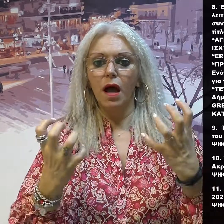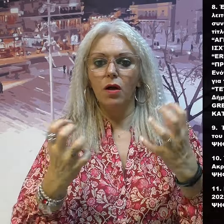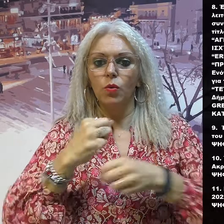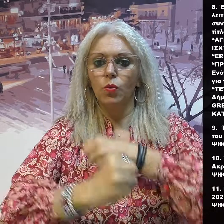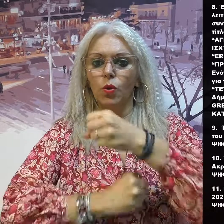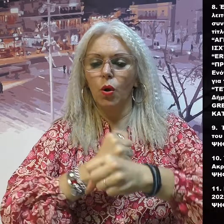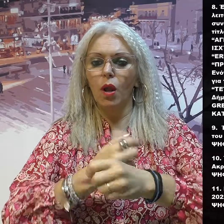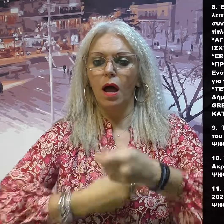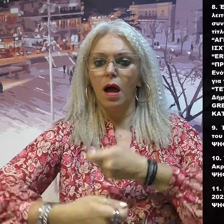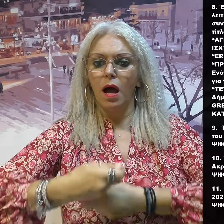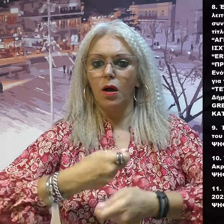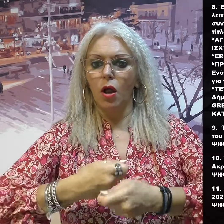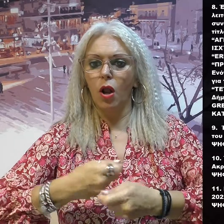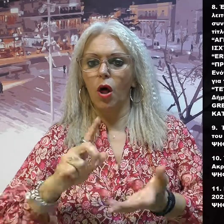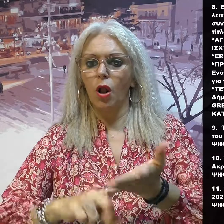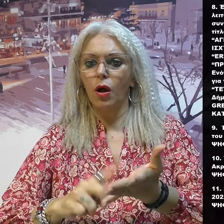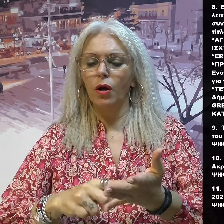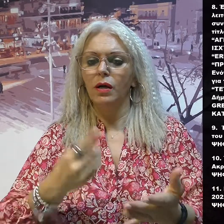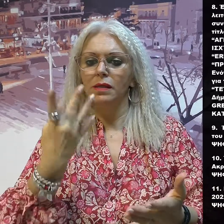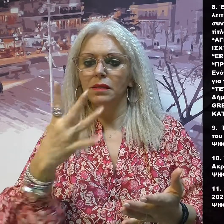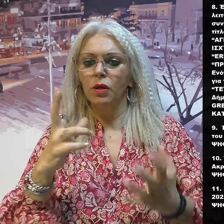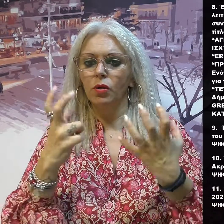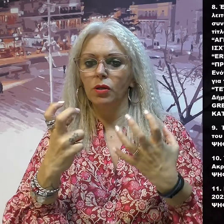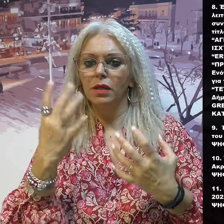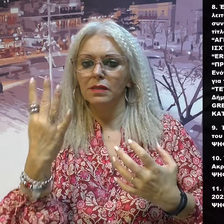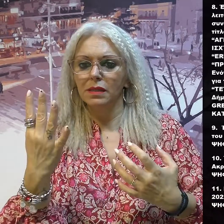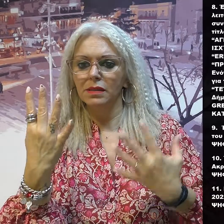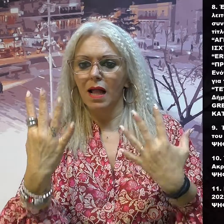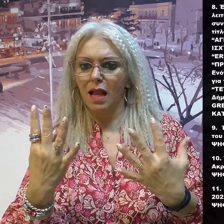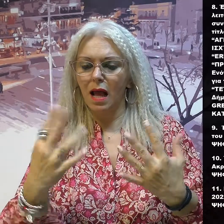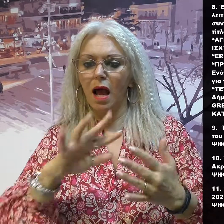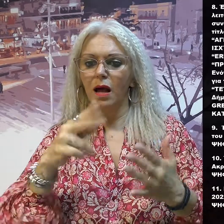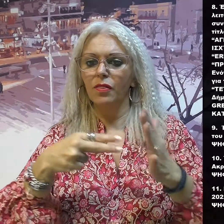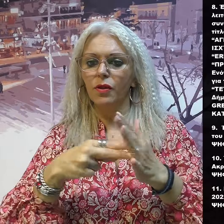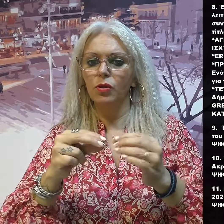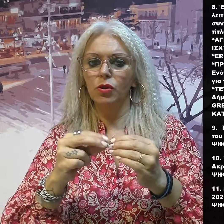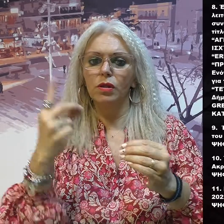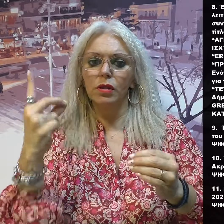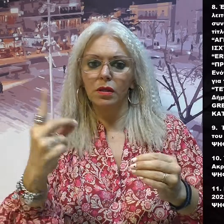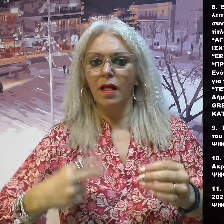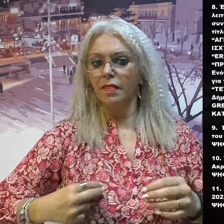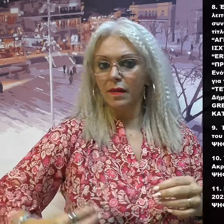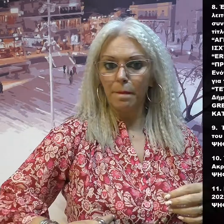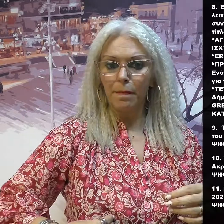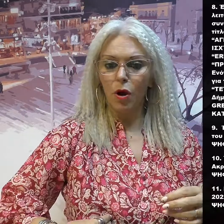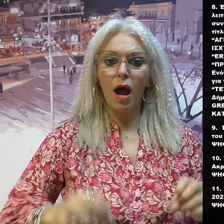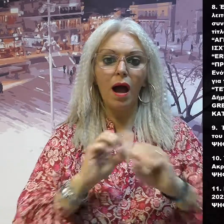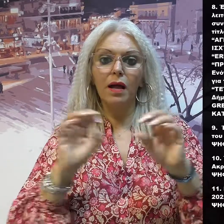Μακεδονίας για τους φωτοβολταϊκούς σταθμούς Ακρινή Σόλαρ και Τετράλεφο Σόλαρ που ανήκουν στην επικράτεια του Δήμου Κοζάνης με φορέα έργου την Aqua